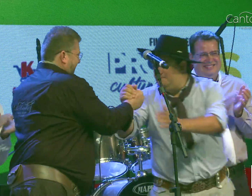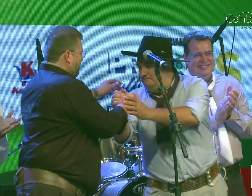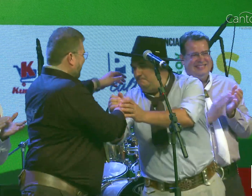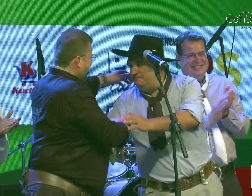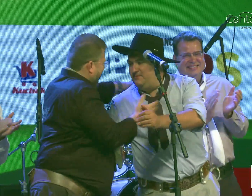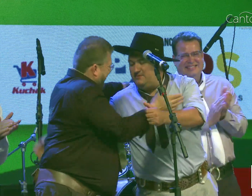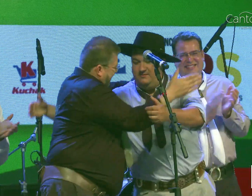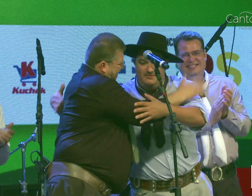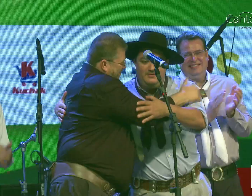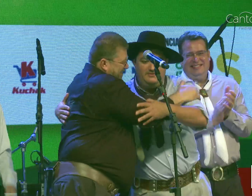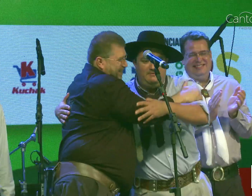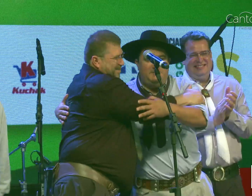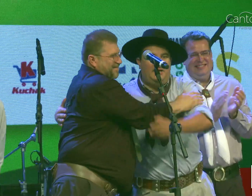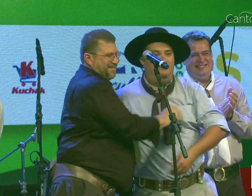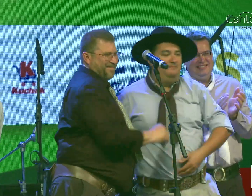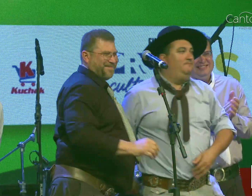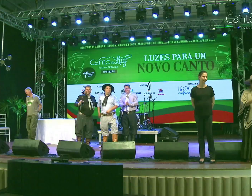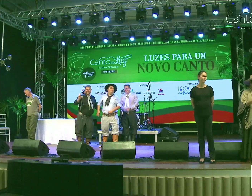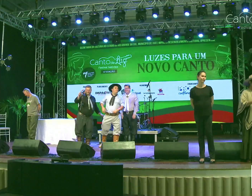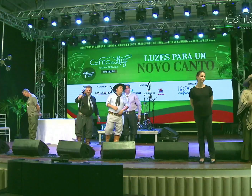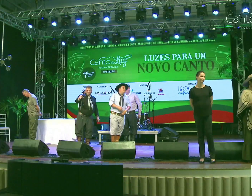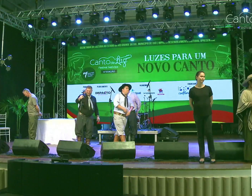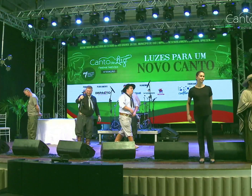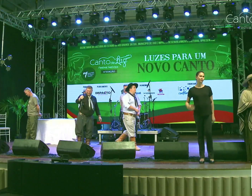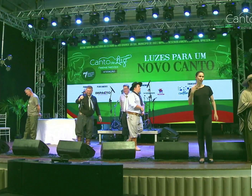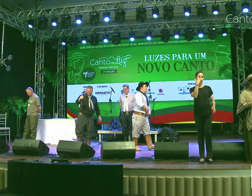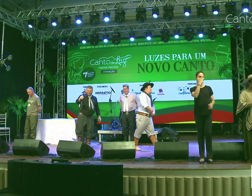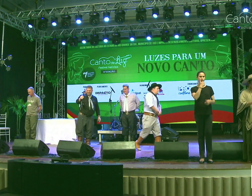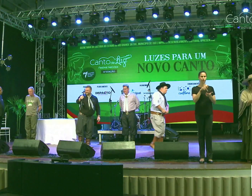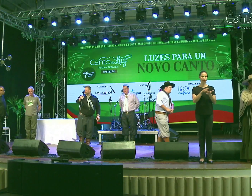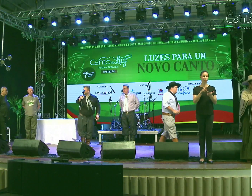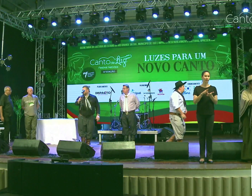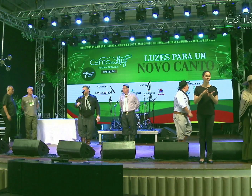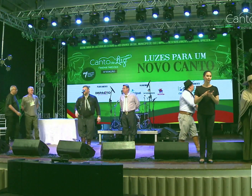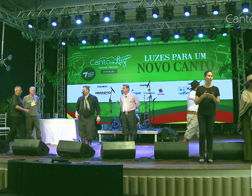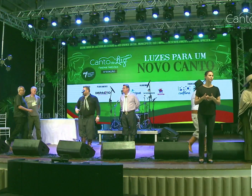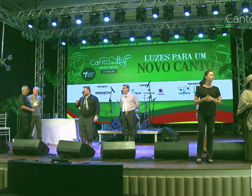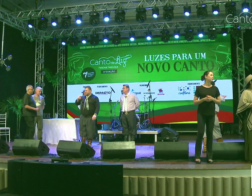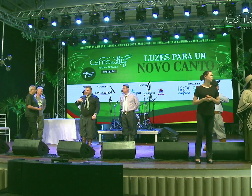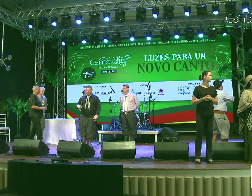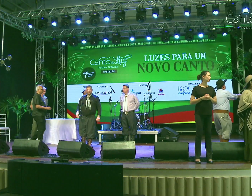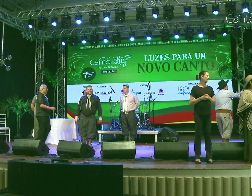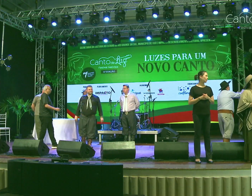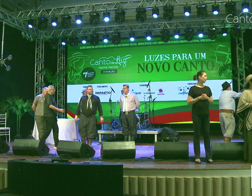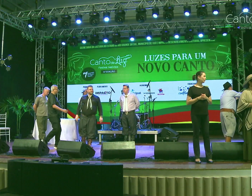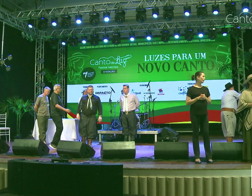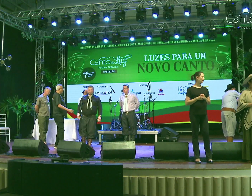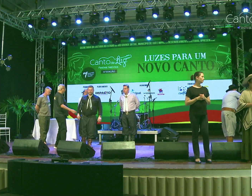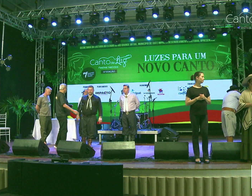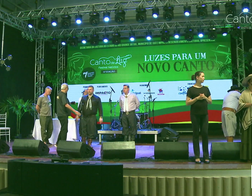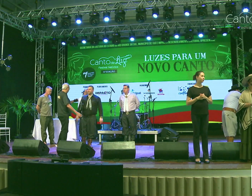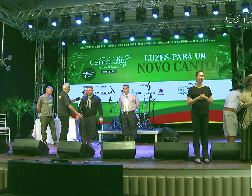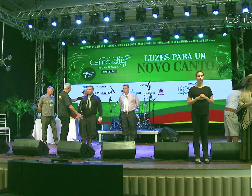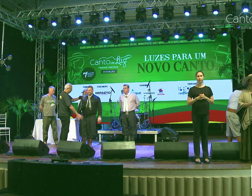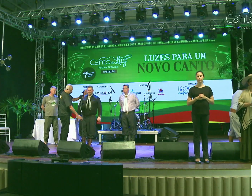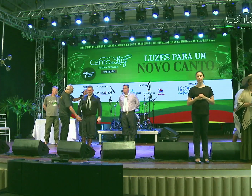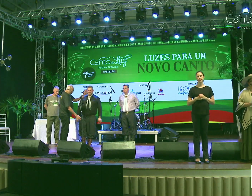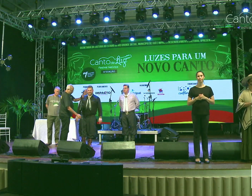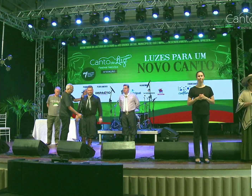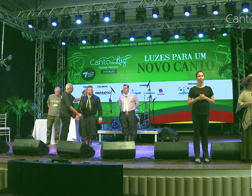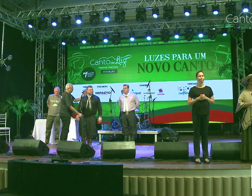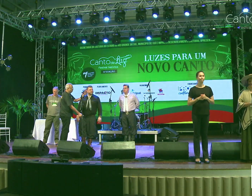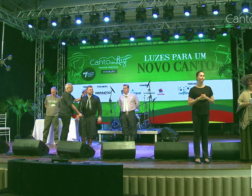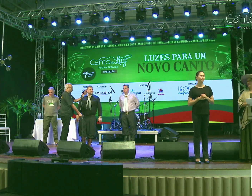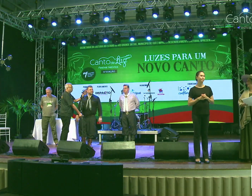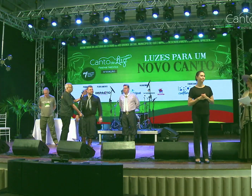Que bacana, né, gente? Muito bem. Bacana. Som. Ei. Isso, agora sim. Salva de